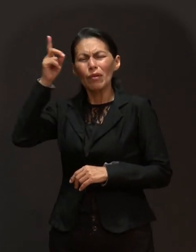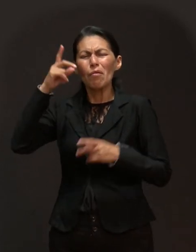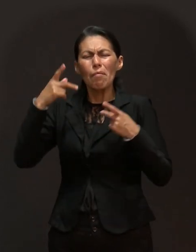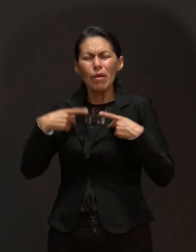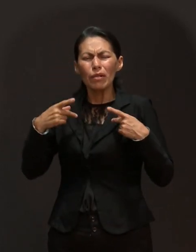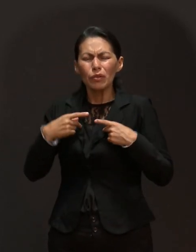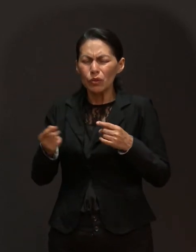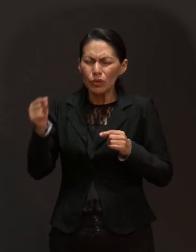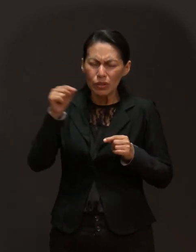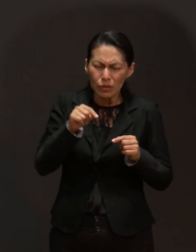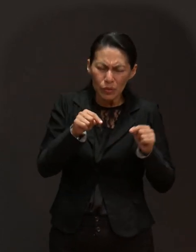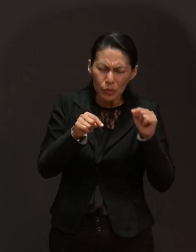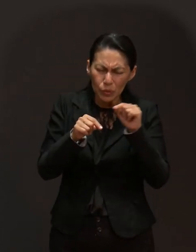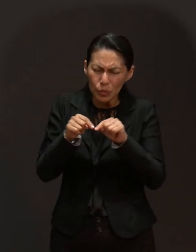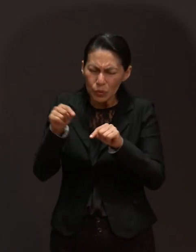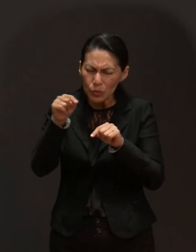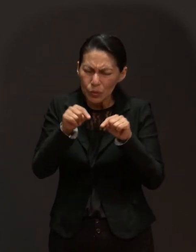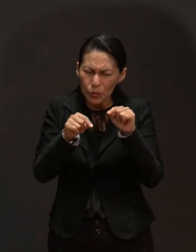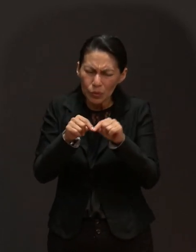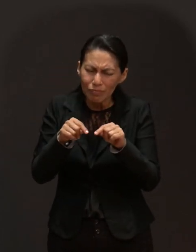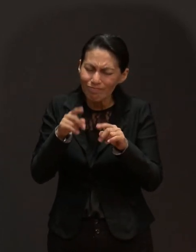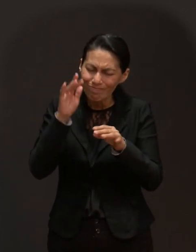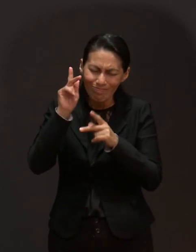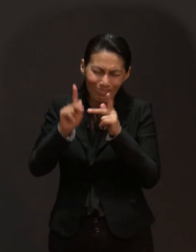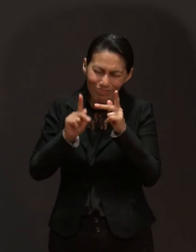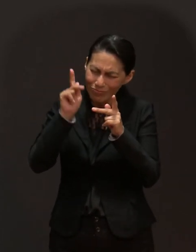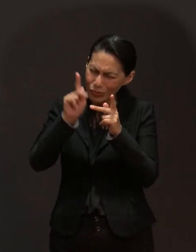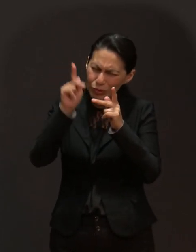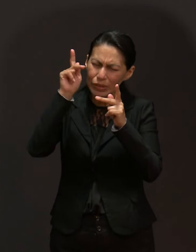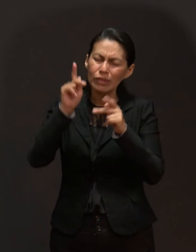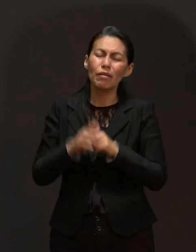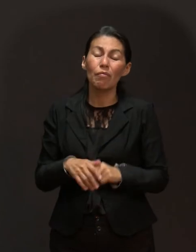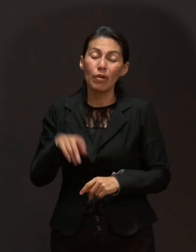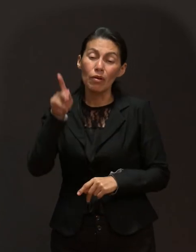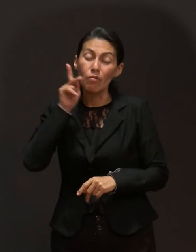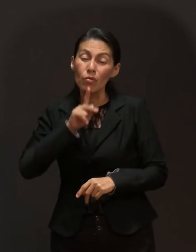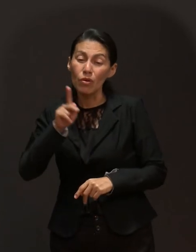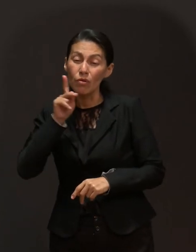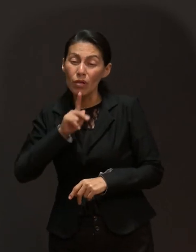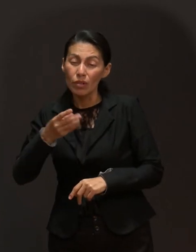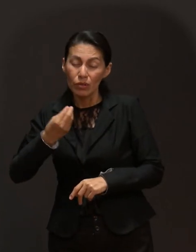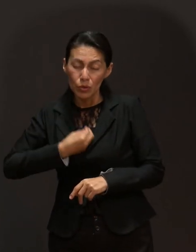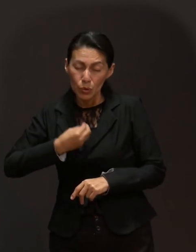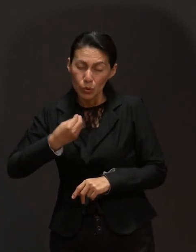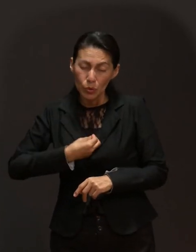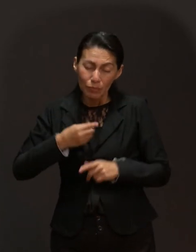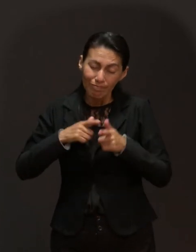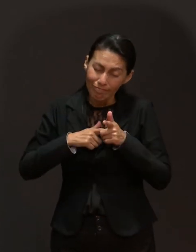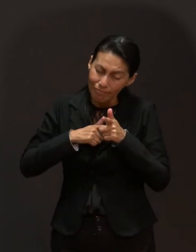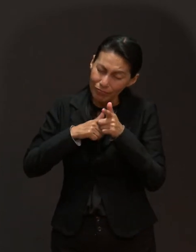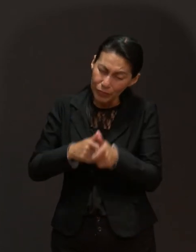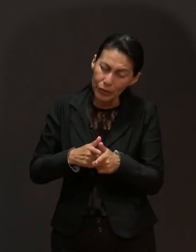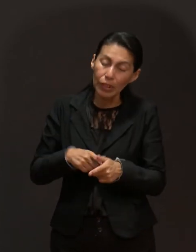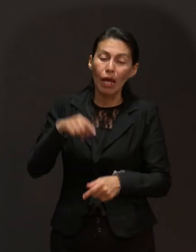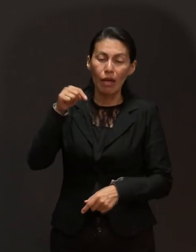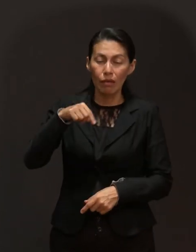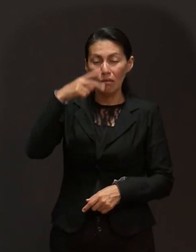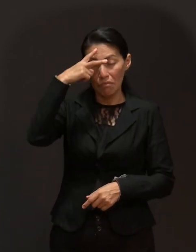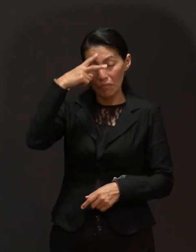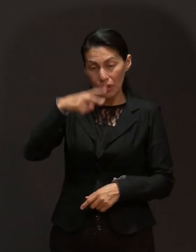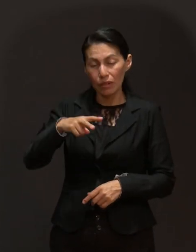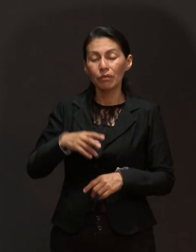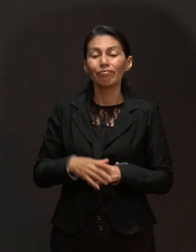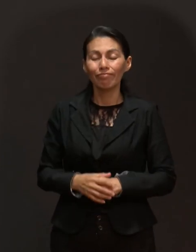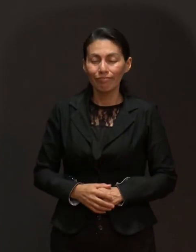puso a las personas adecuadas en el momento adecuado para poder superar las pruebas que también tuvimos que pasar en México